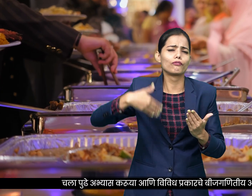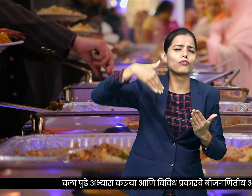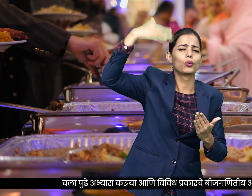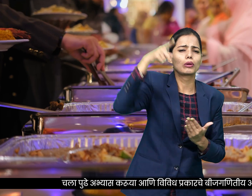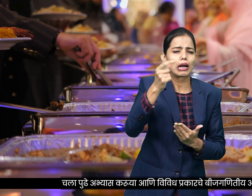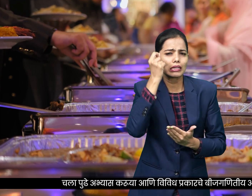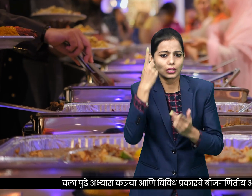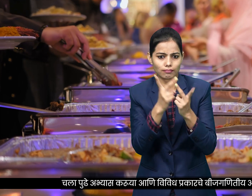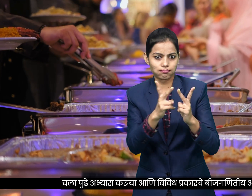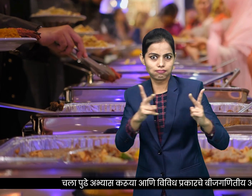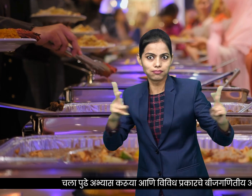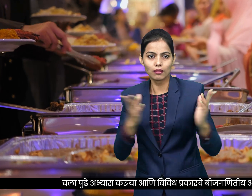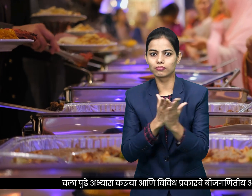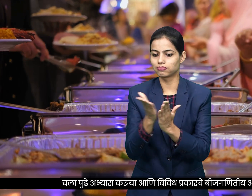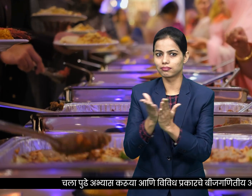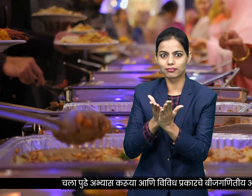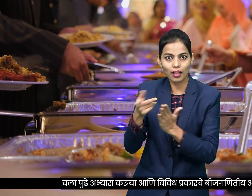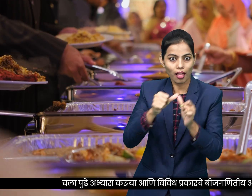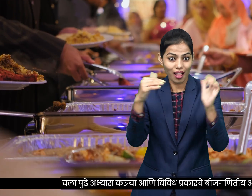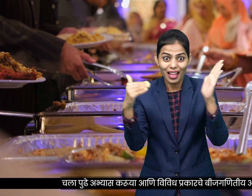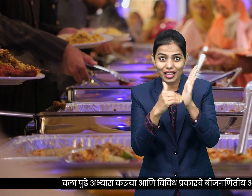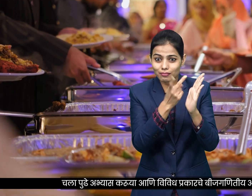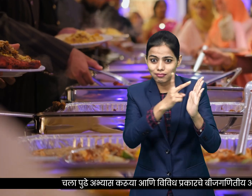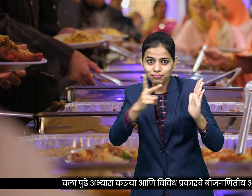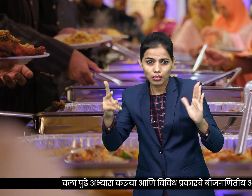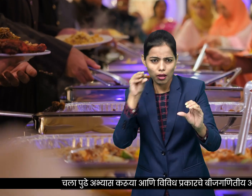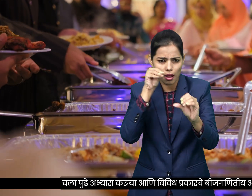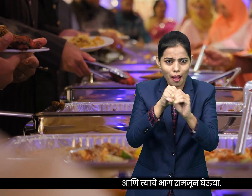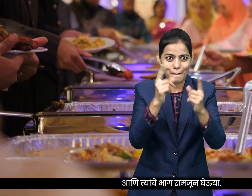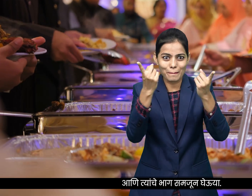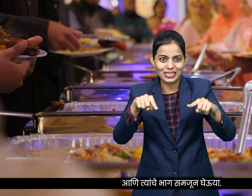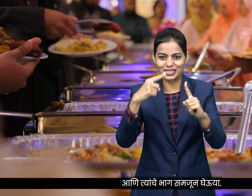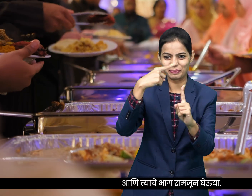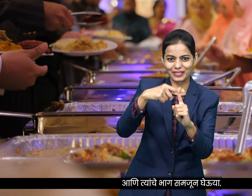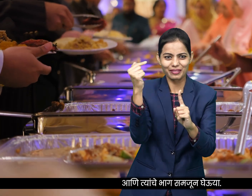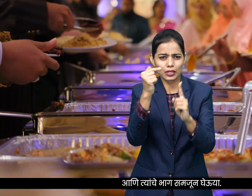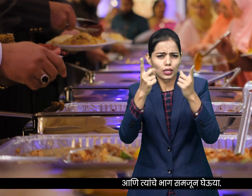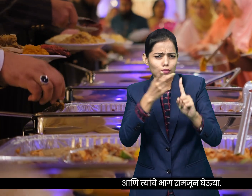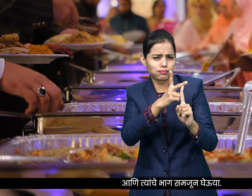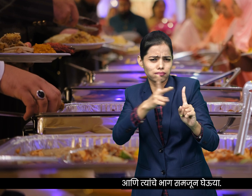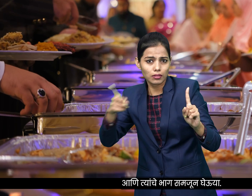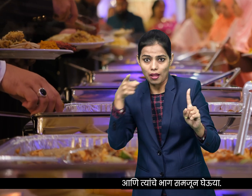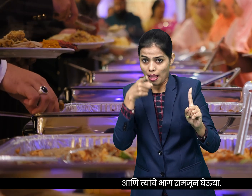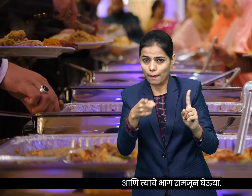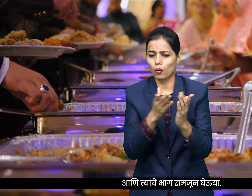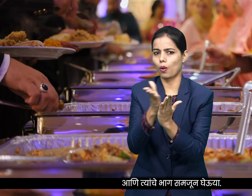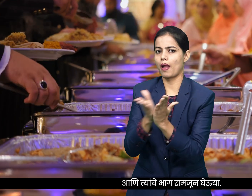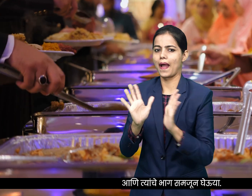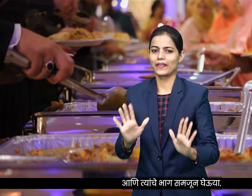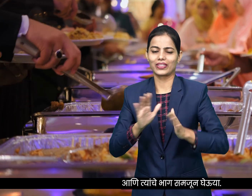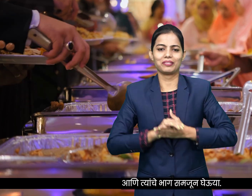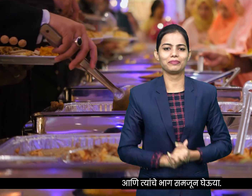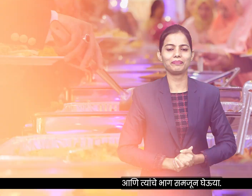चला पुढे अभ्यास करूया आणि विविध प्रकारचे बीजगणितीय अभिव्यक्ती आणि त्यांचे भाग समजून घेऊया.